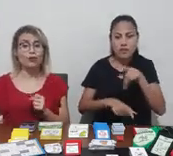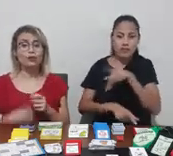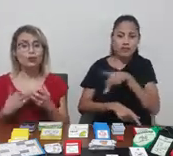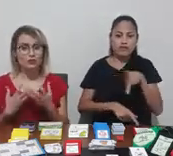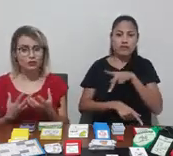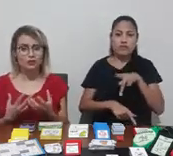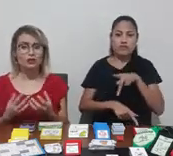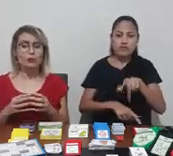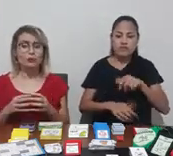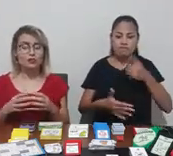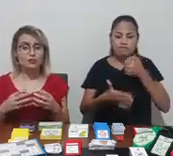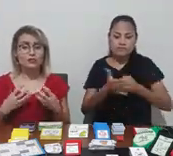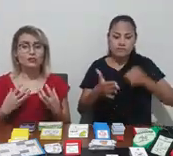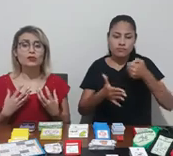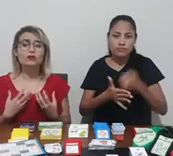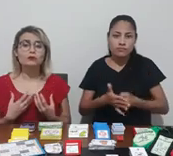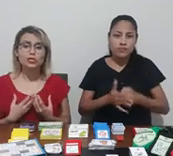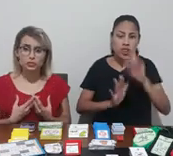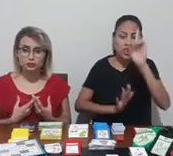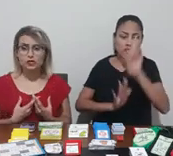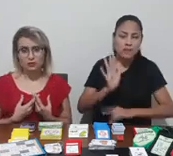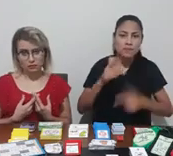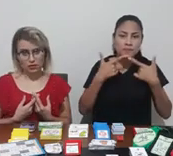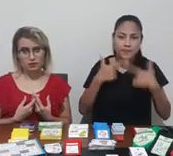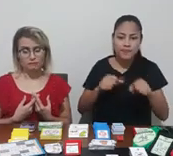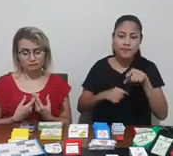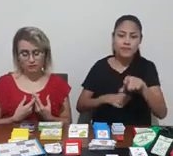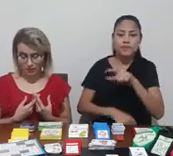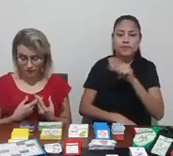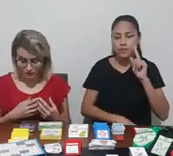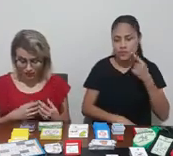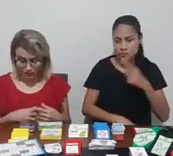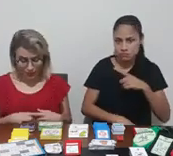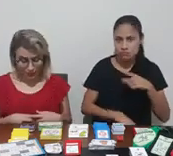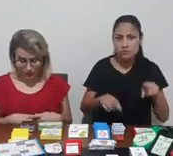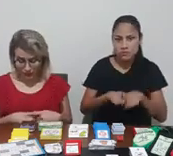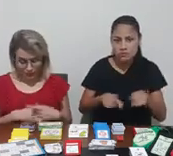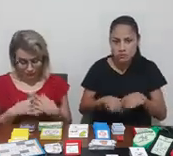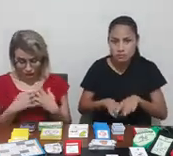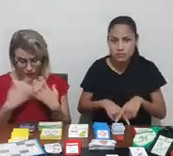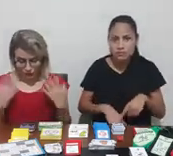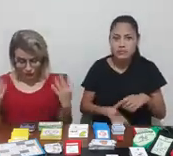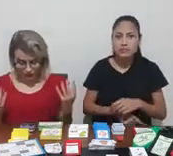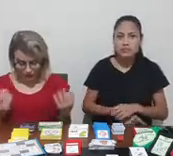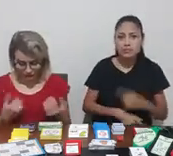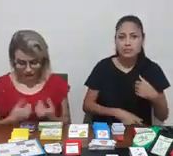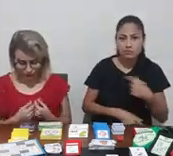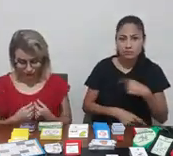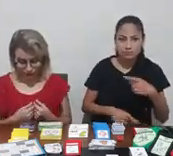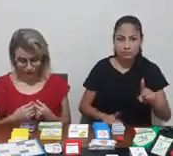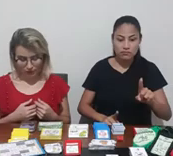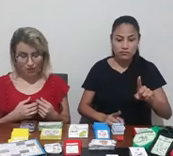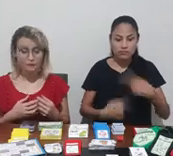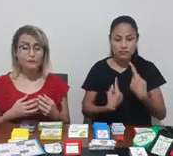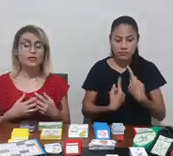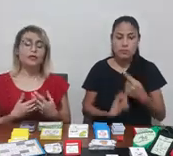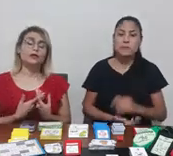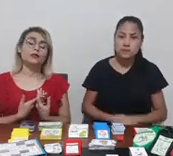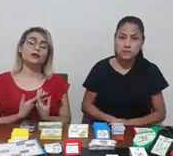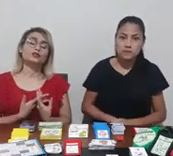você lute por esse direito linguístico que ele tem, né? E é esse o nosso desafio,